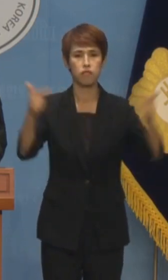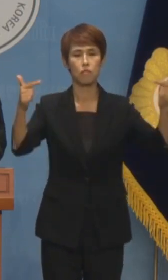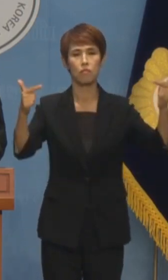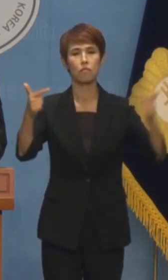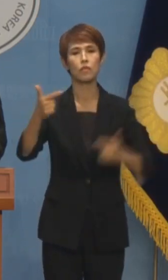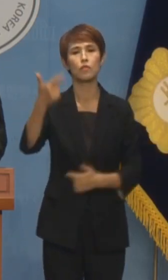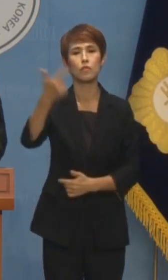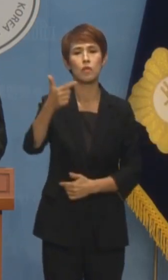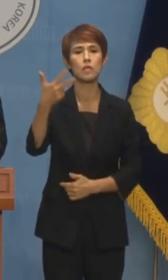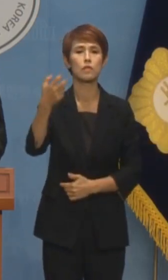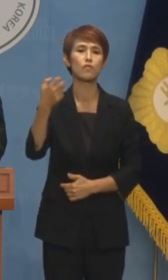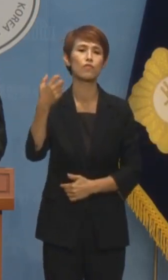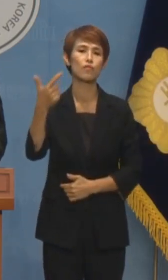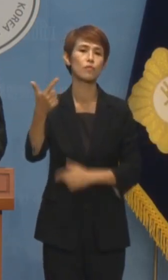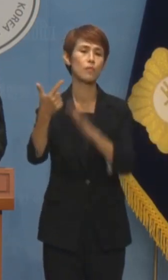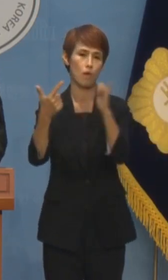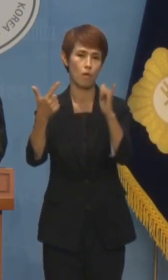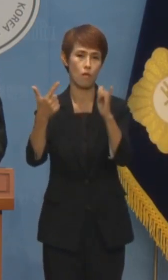6,076명으로